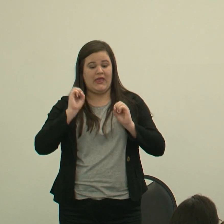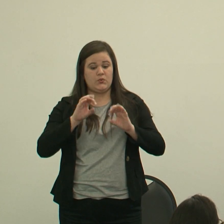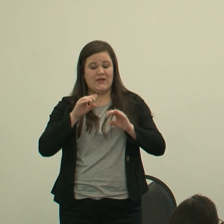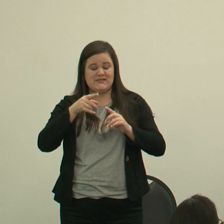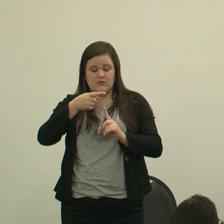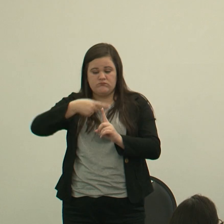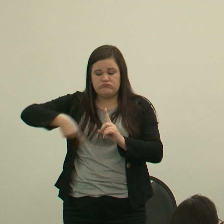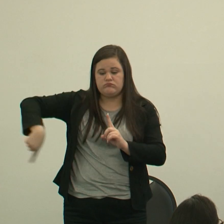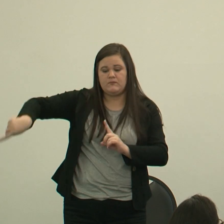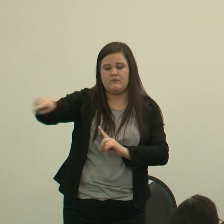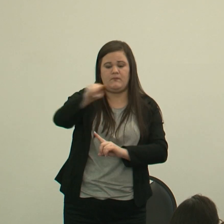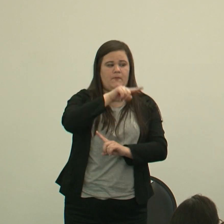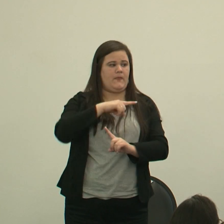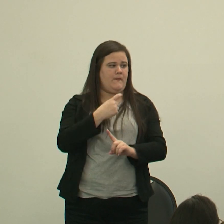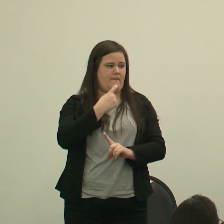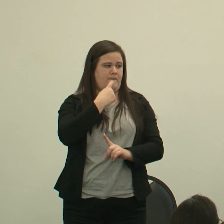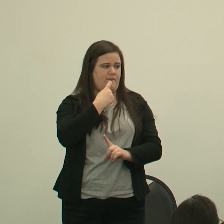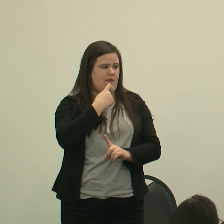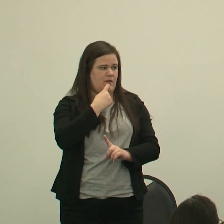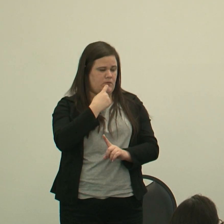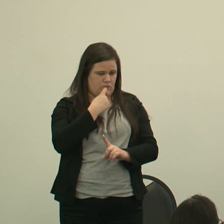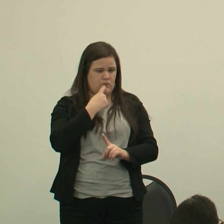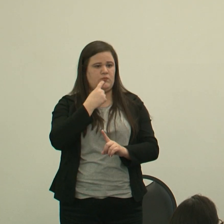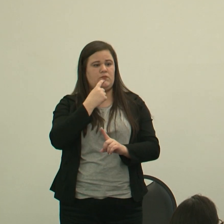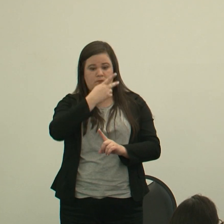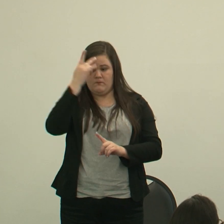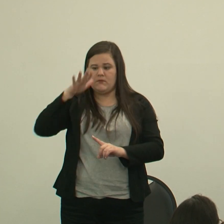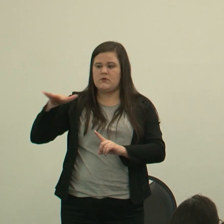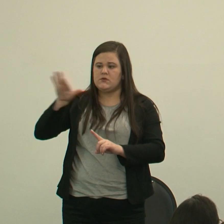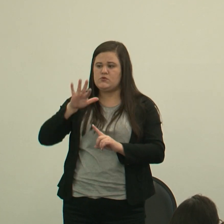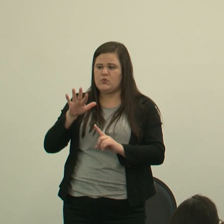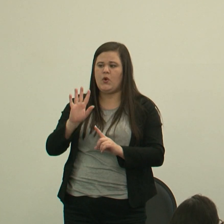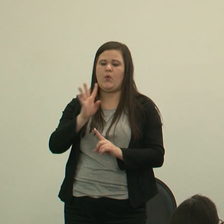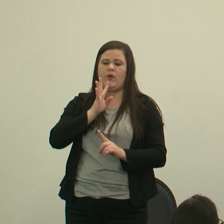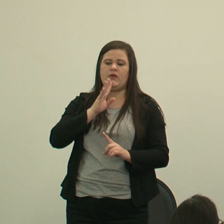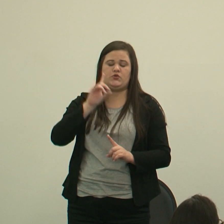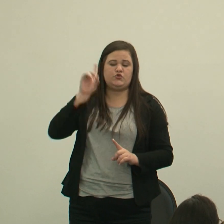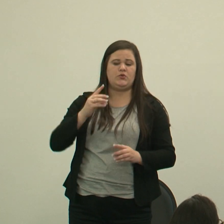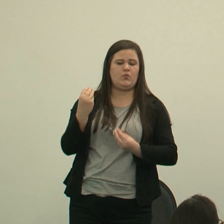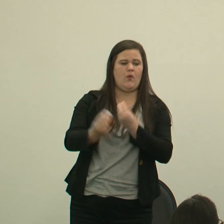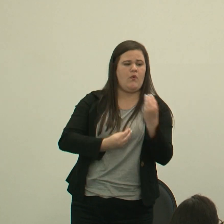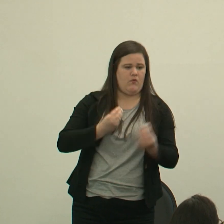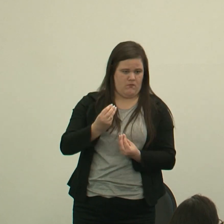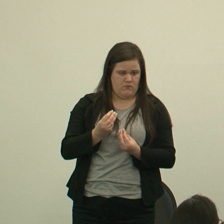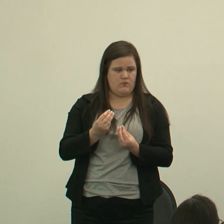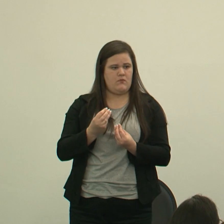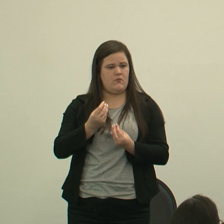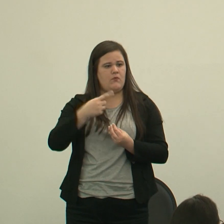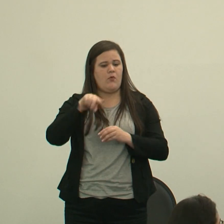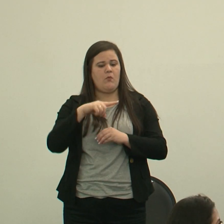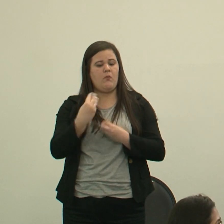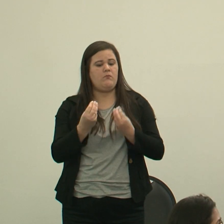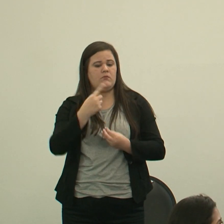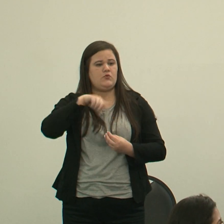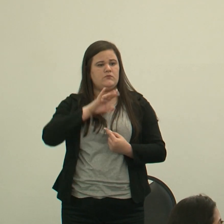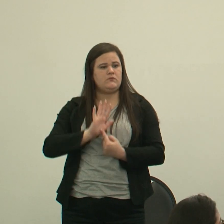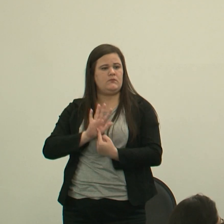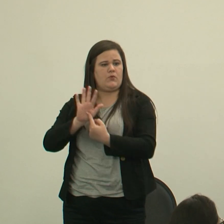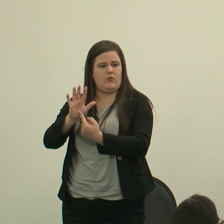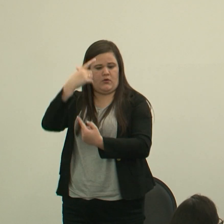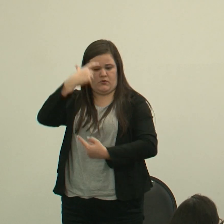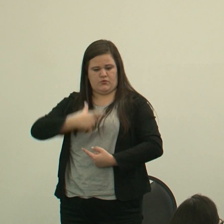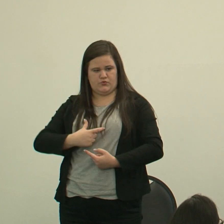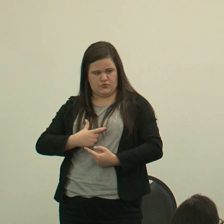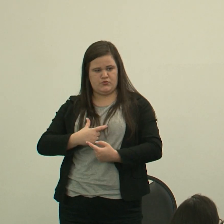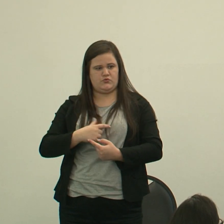que as pessoas reconhecem esses nossos direitos? Como é que a gente se apresenta para os outros? E é um pouco isso que a gente está tentando conversar. O que é